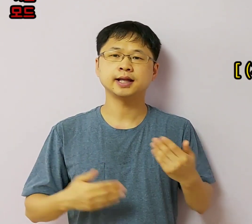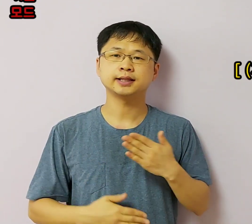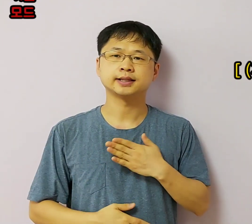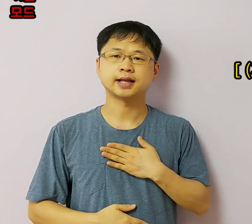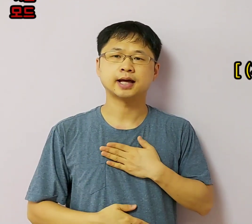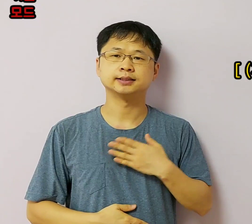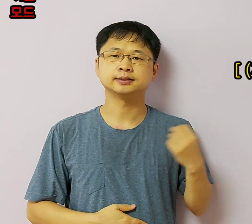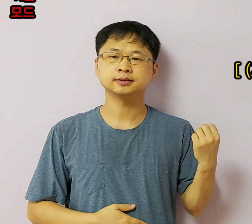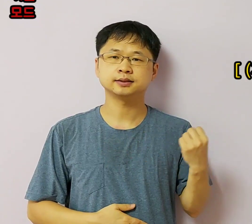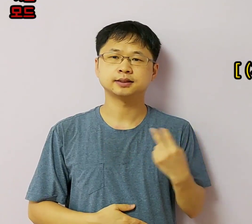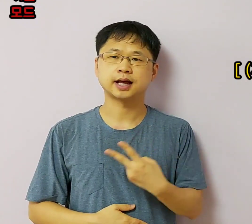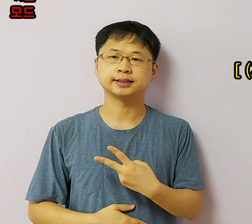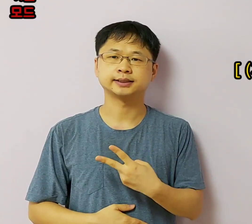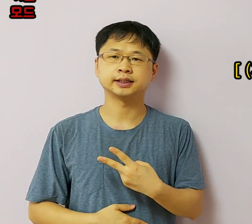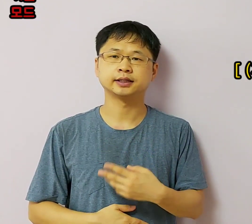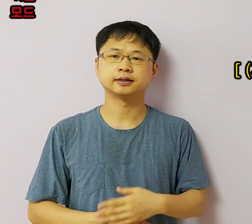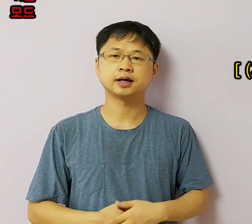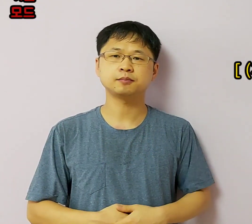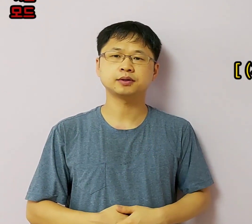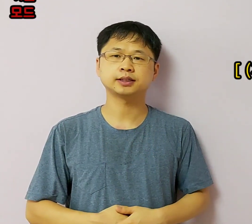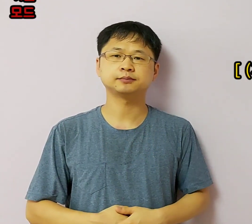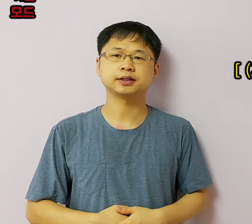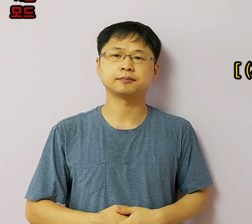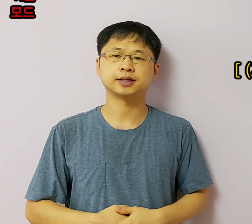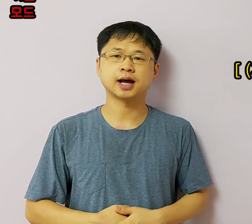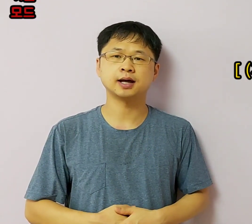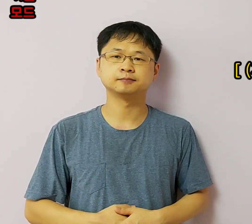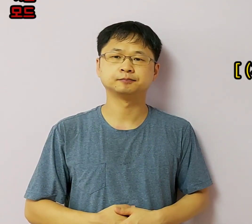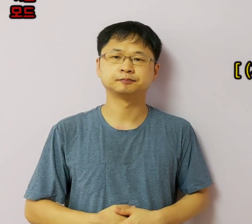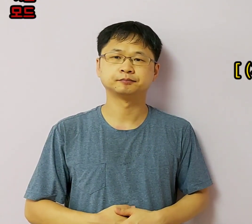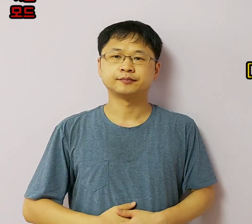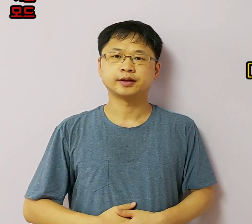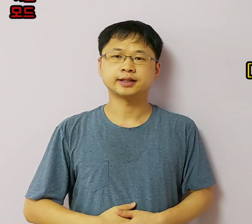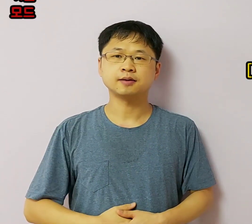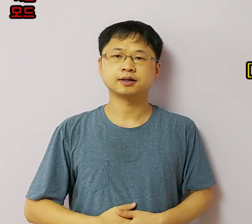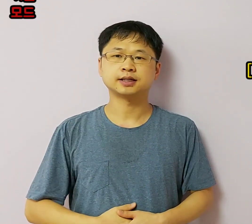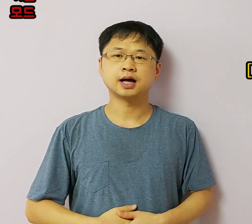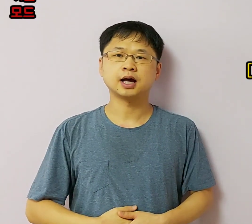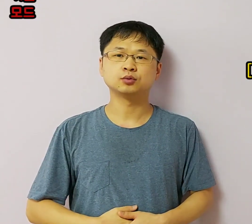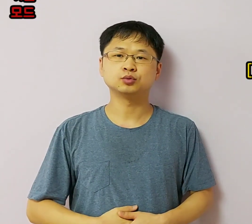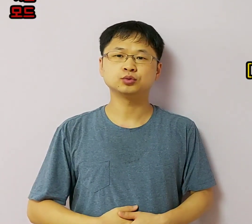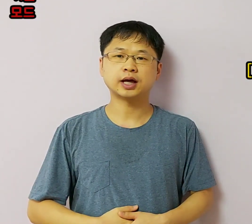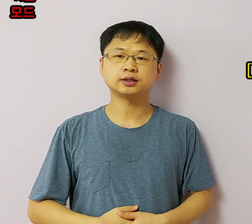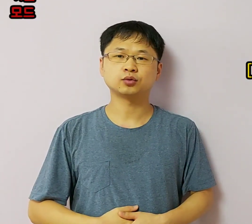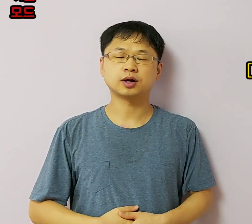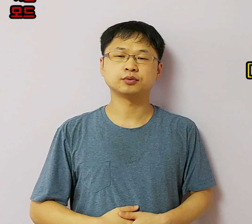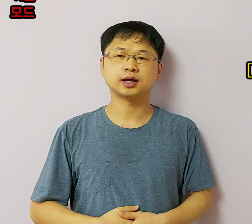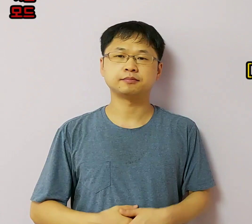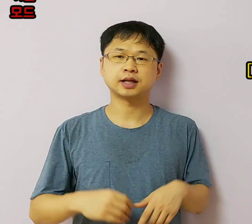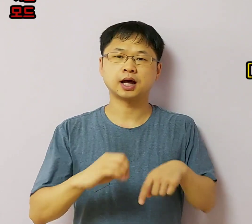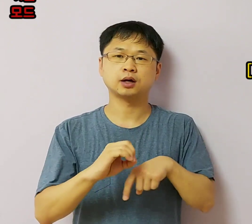떠난 나는 다시 이렇게 표현하시면 됩니다. 네, 다음 가사 나를 돌아본다입니다.